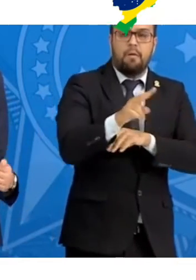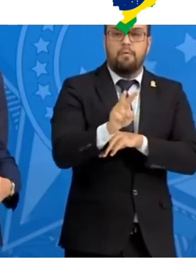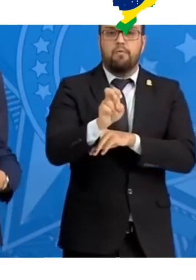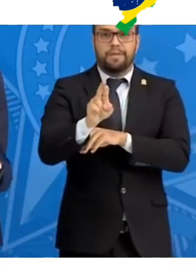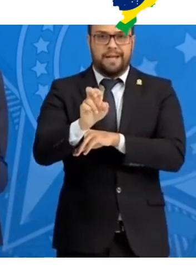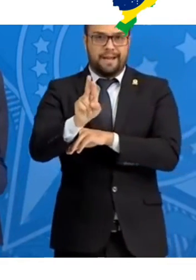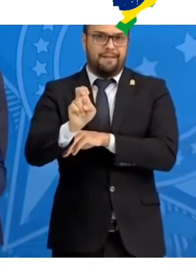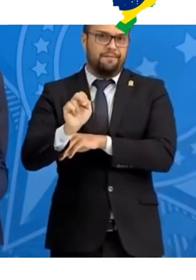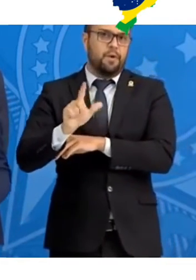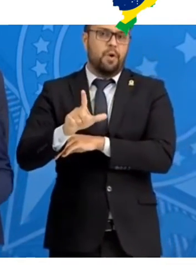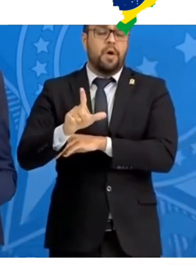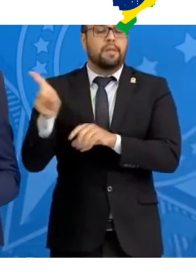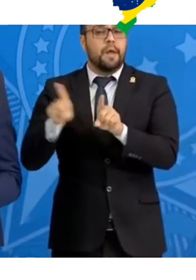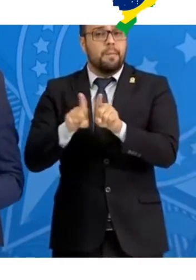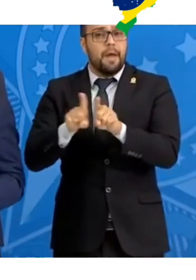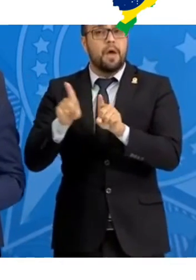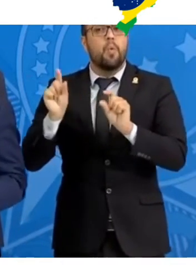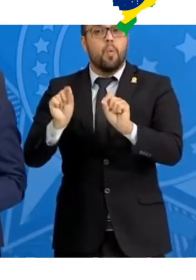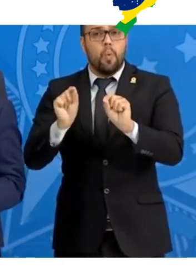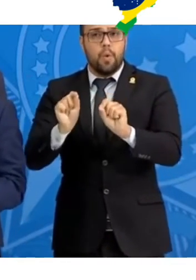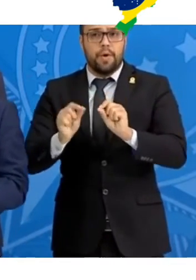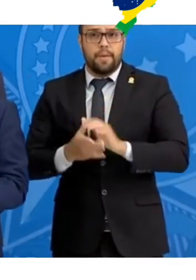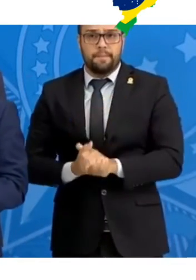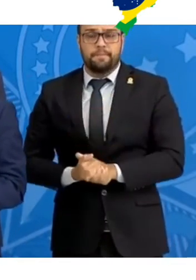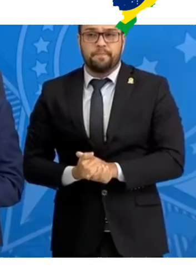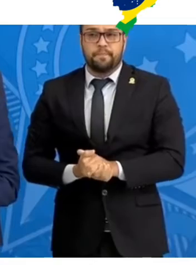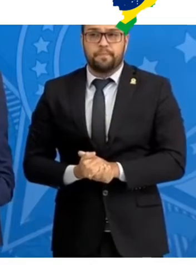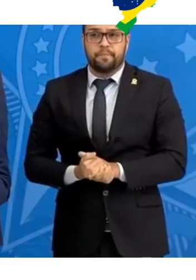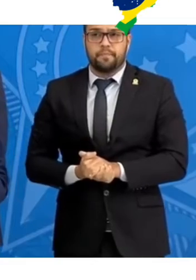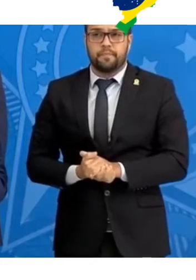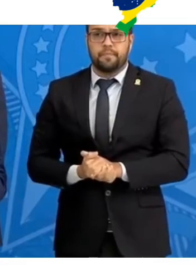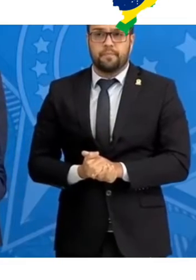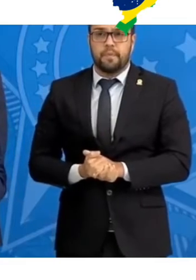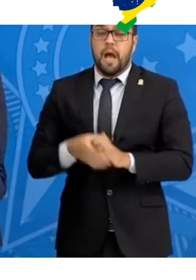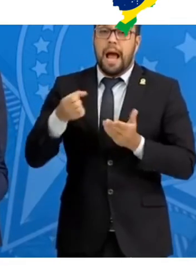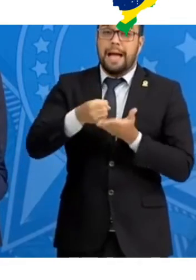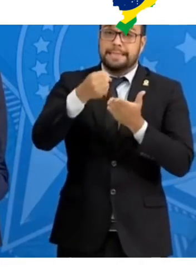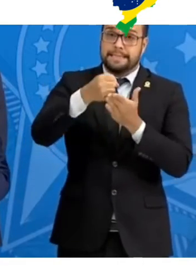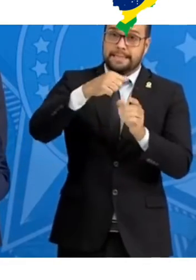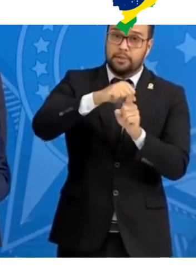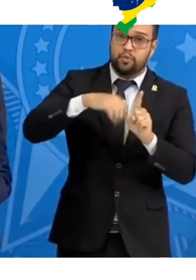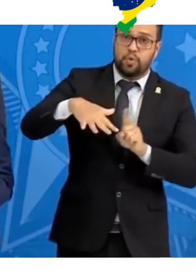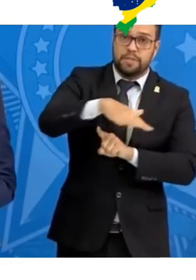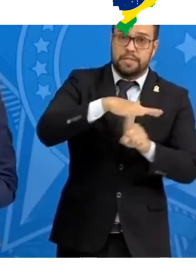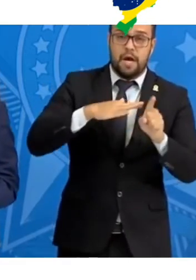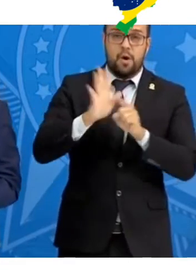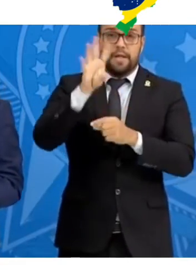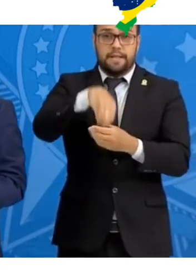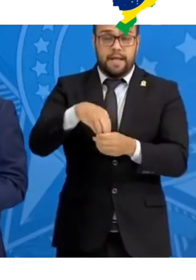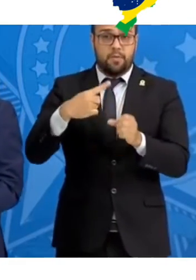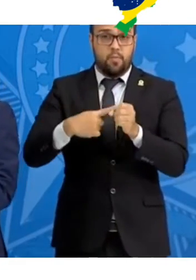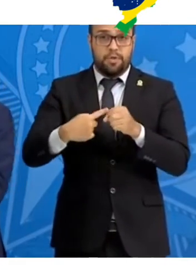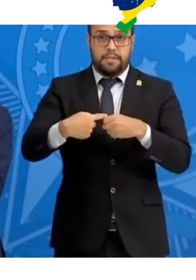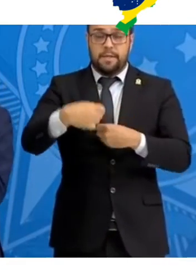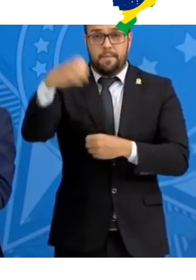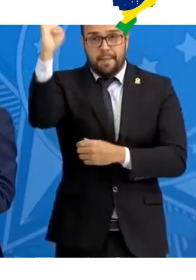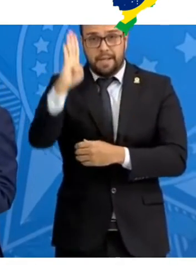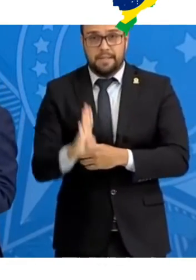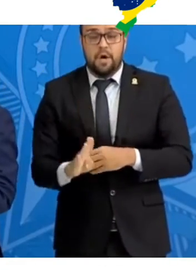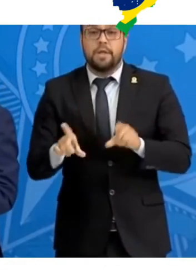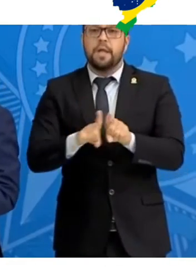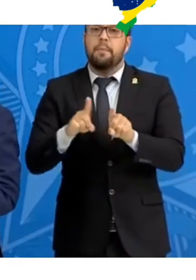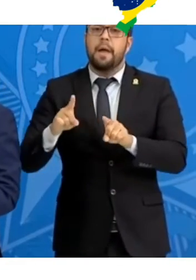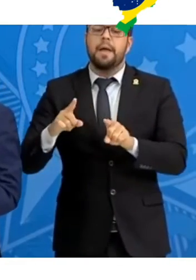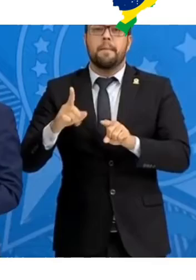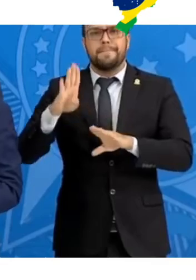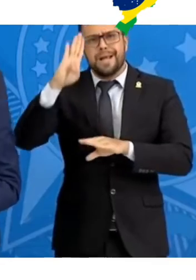uma última palavra em relação à assistência social nos municípios brasileiros e